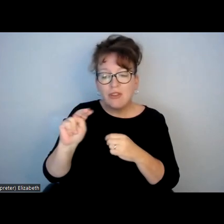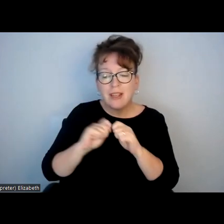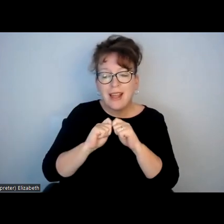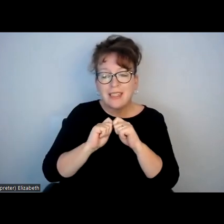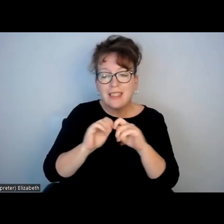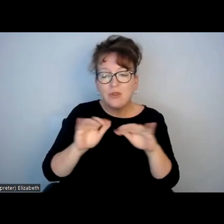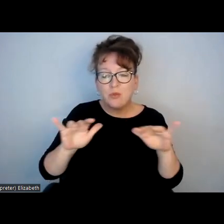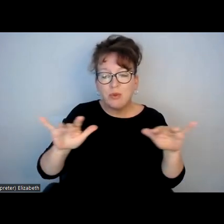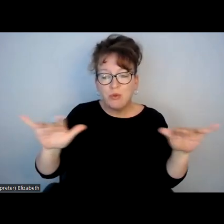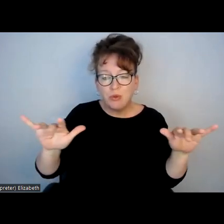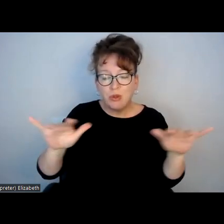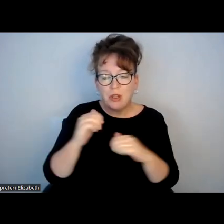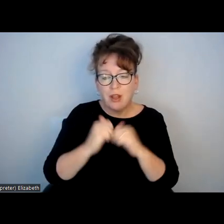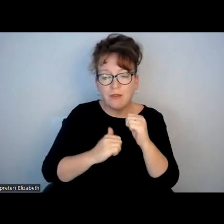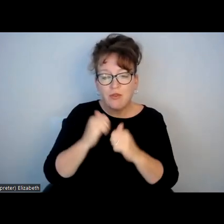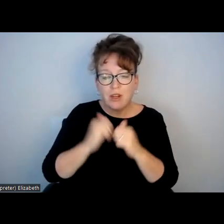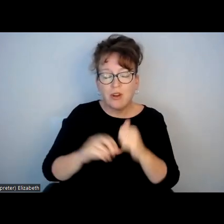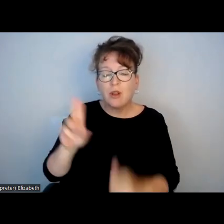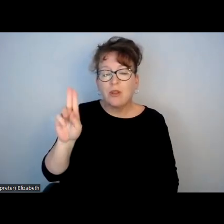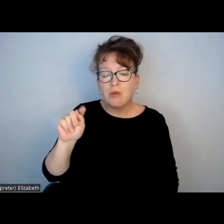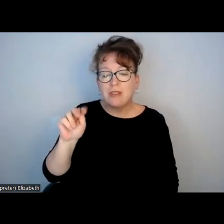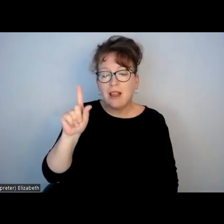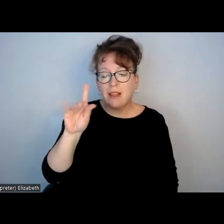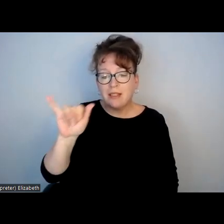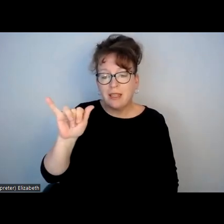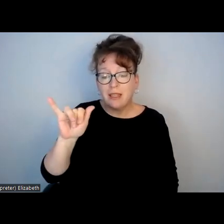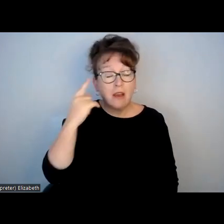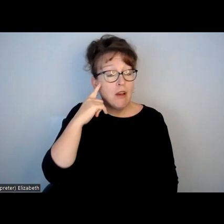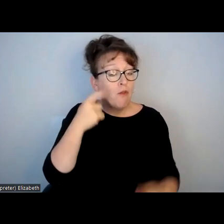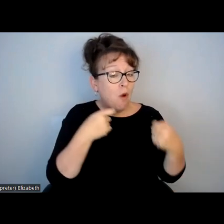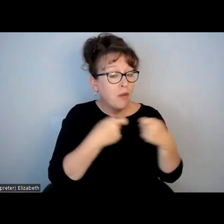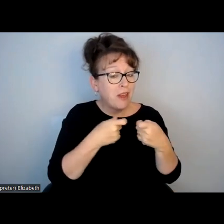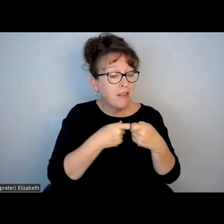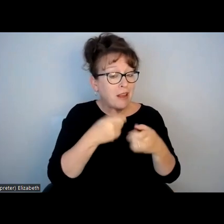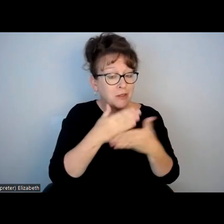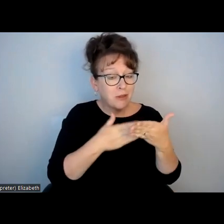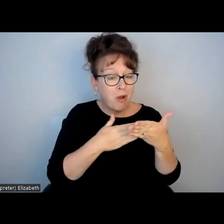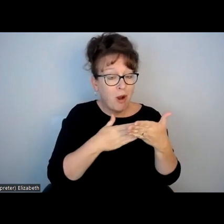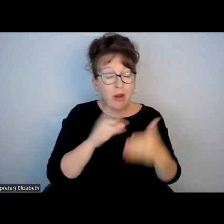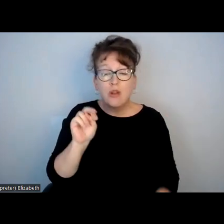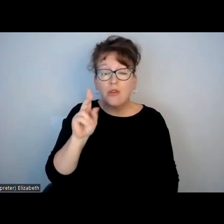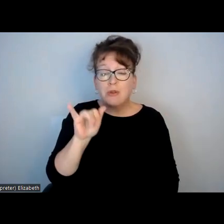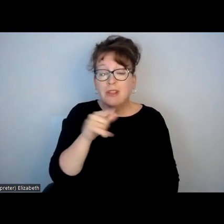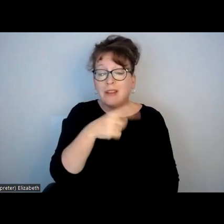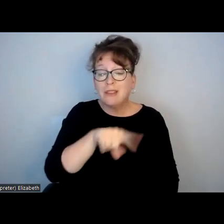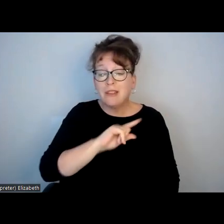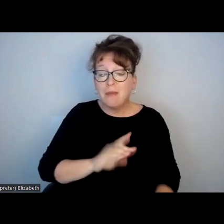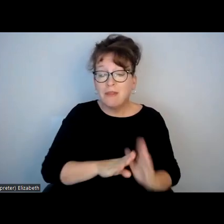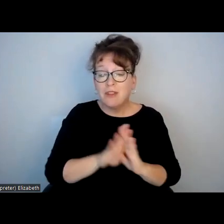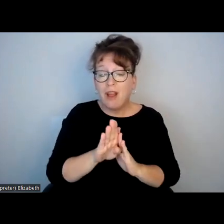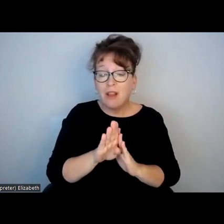y distribución de esa infraestructura de energía el la modernización del sistema